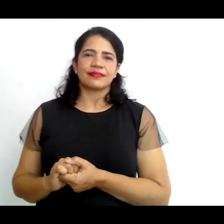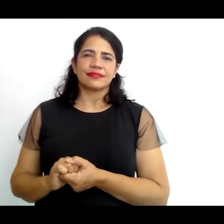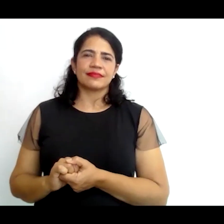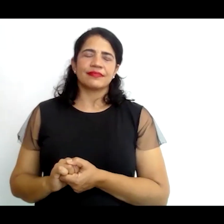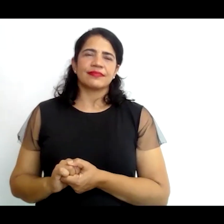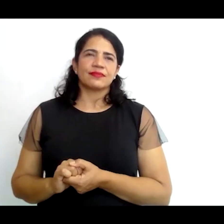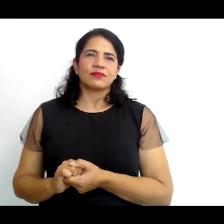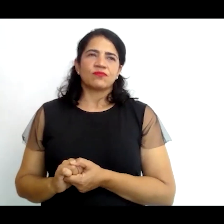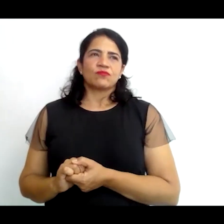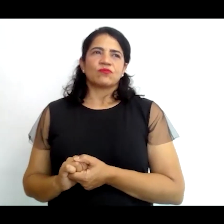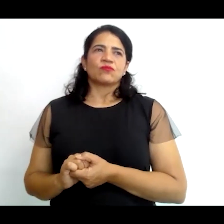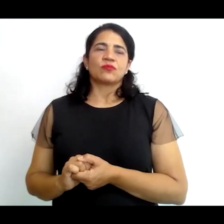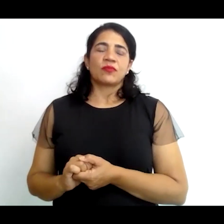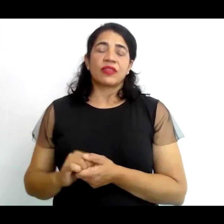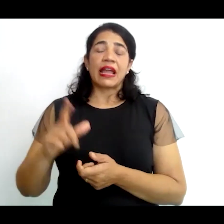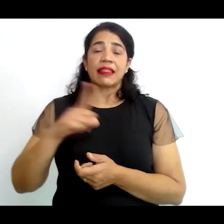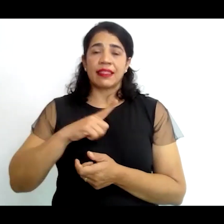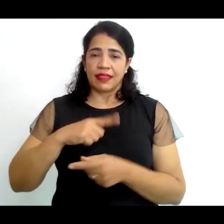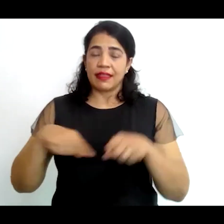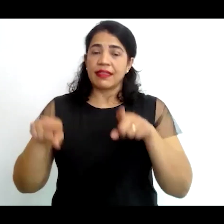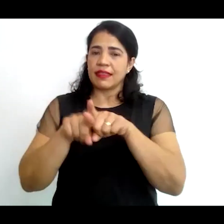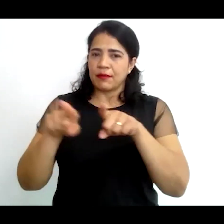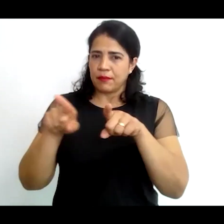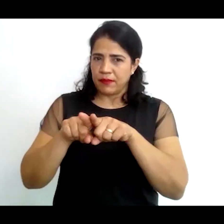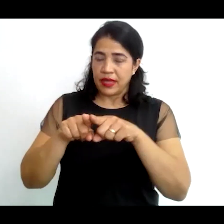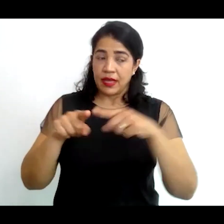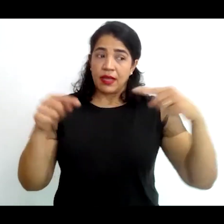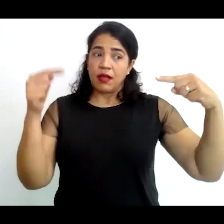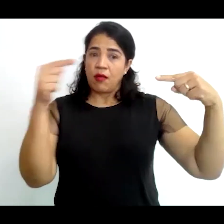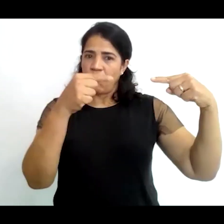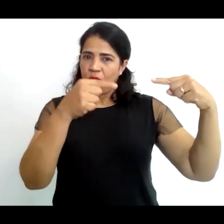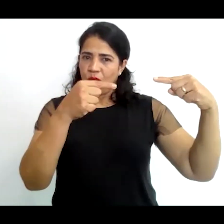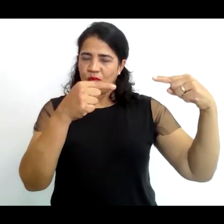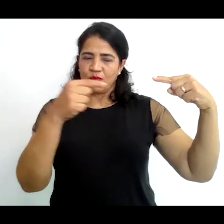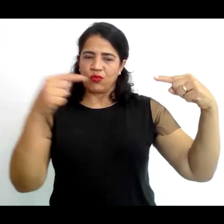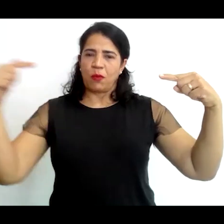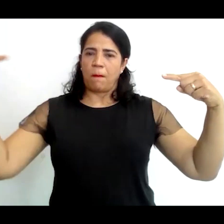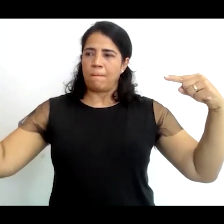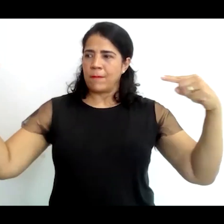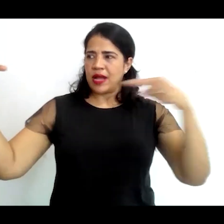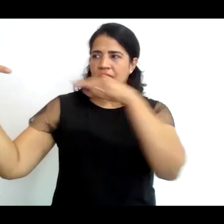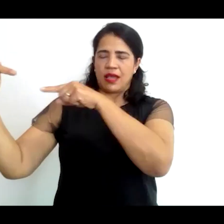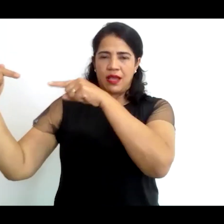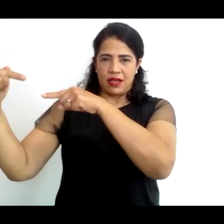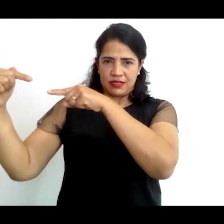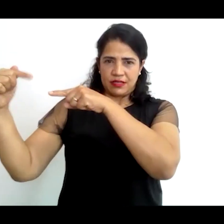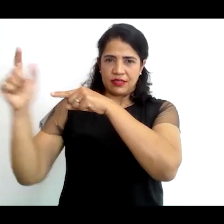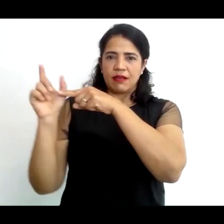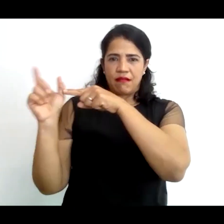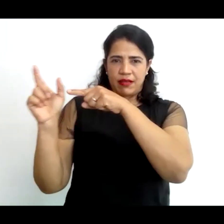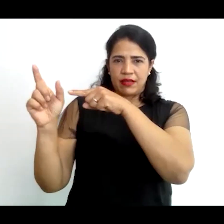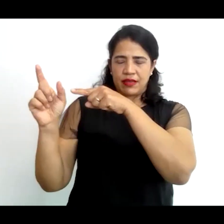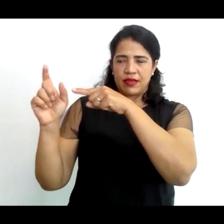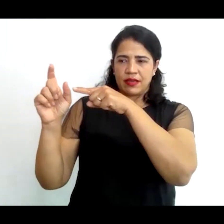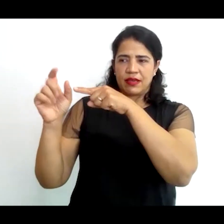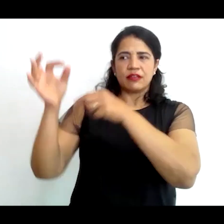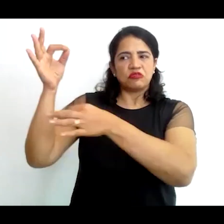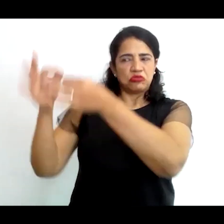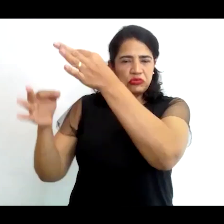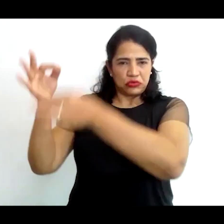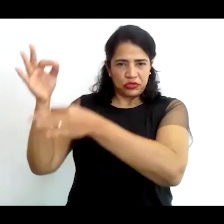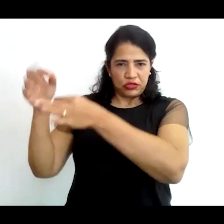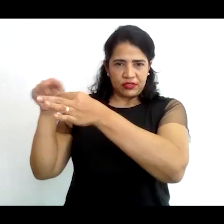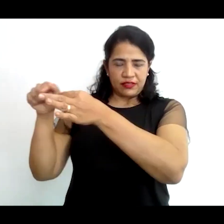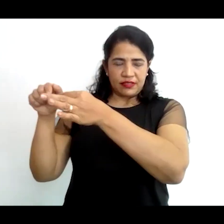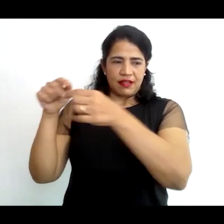Existe um outro plano no espaço chamado o amor. Tudo que pertence a esse plano é amor, tá? Só que esses